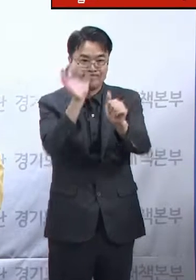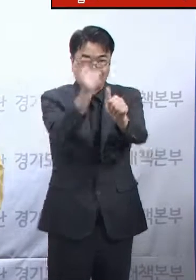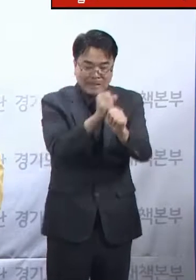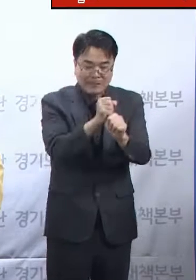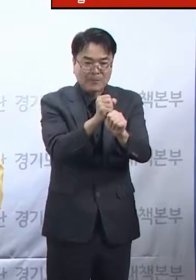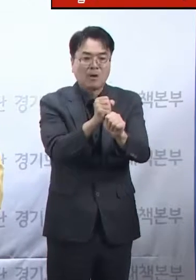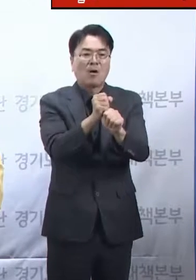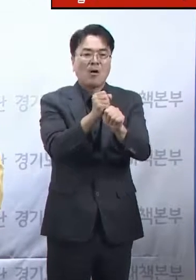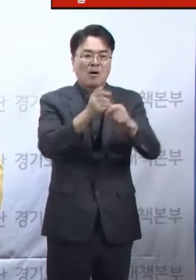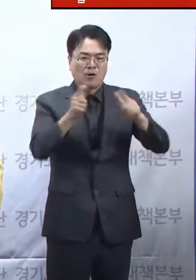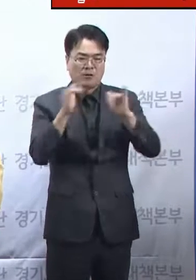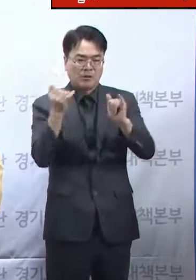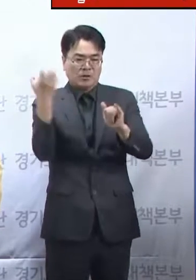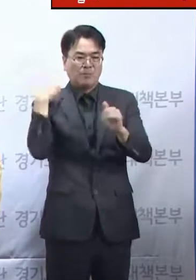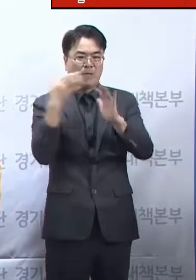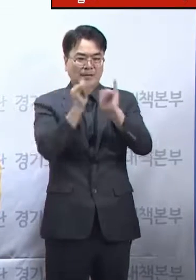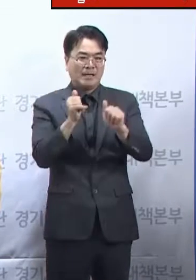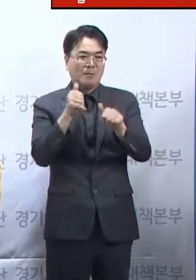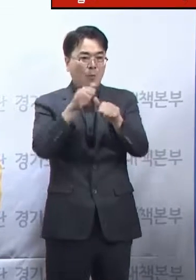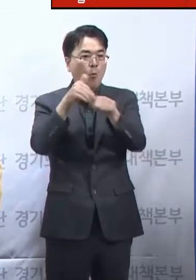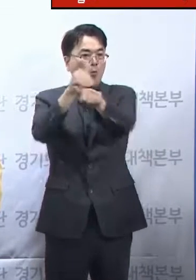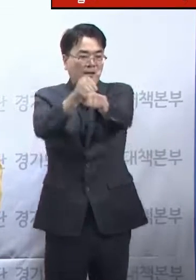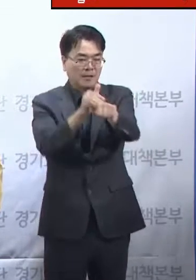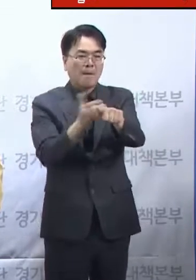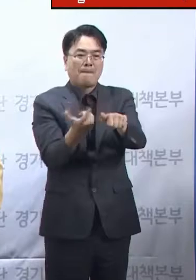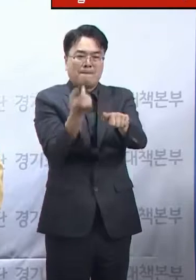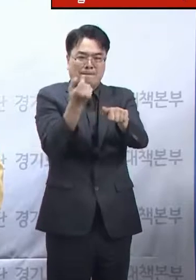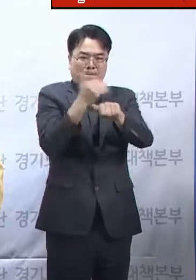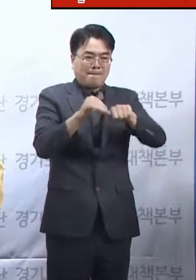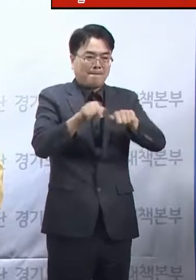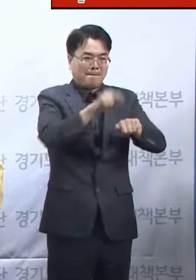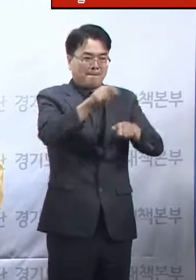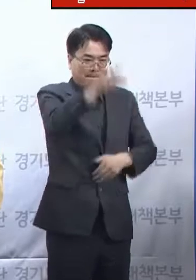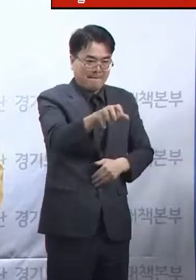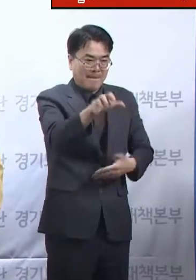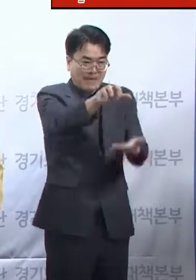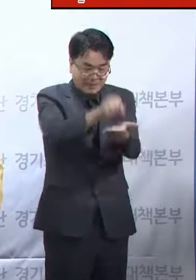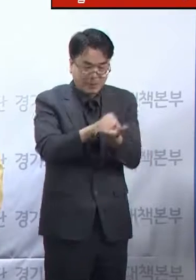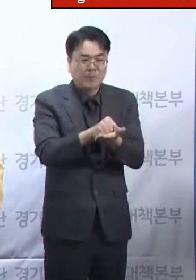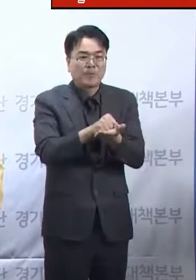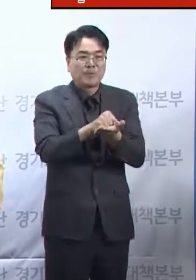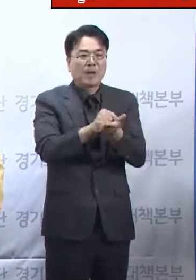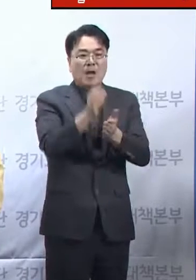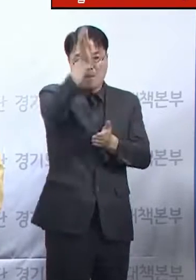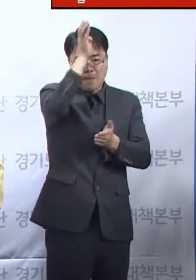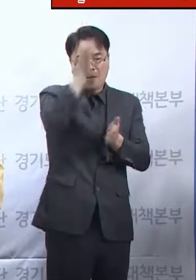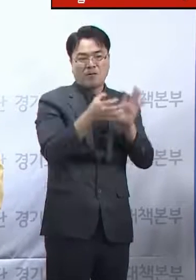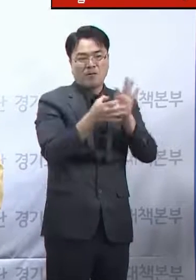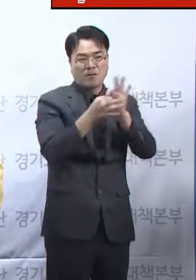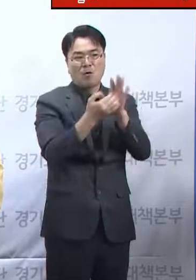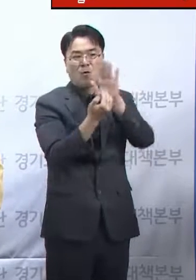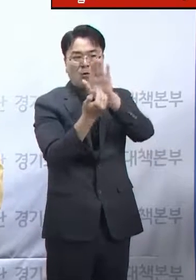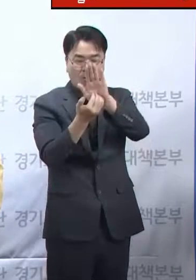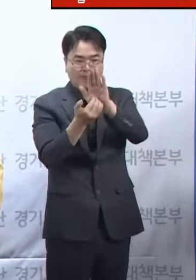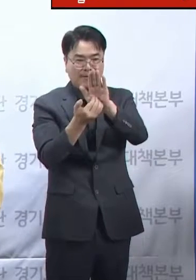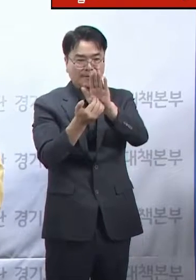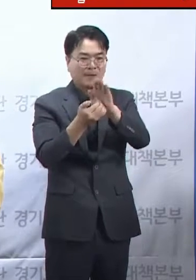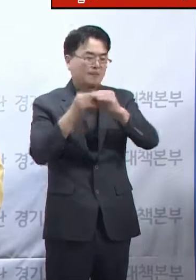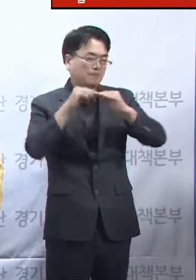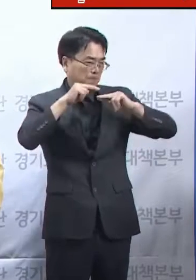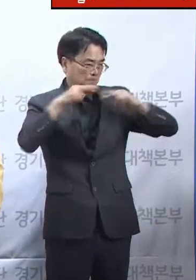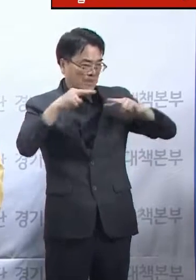인력을 신속히 투입하여 최대한 빠른 시간 안에 소재 파악을 하는 등 방역관리 체계에 빈틈이